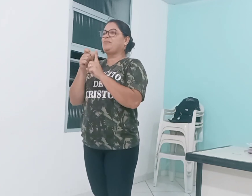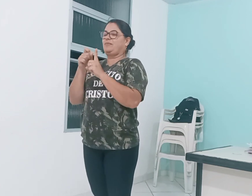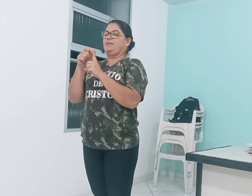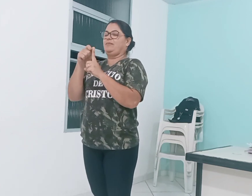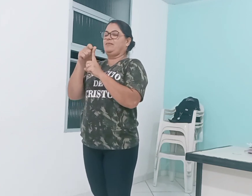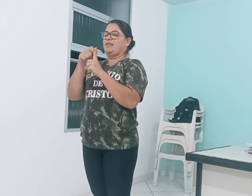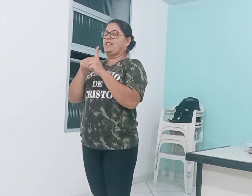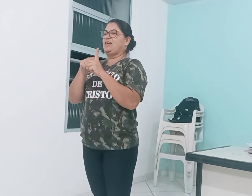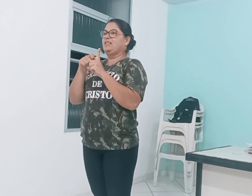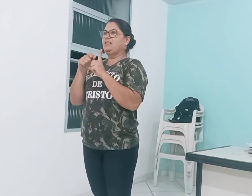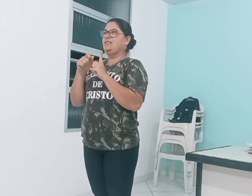No mês